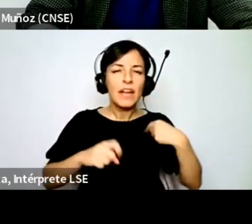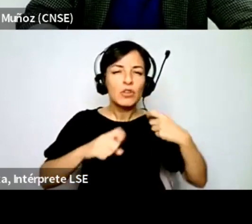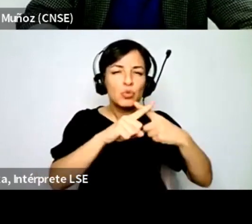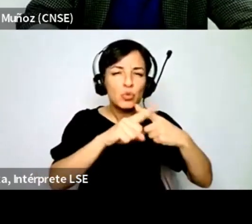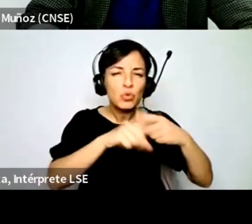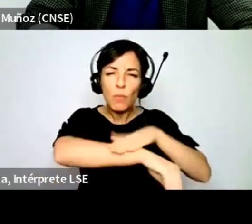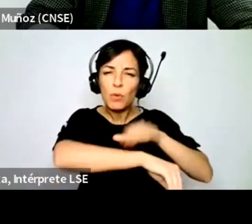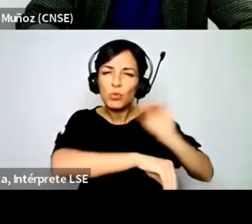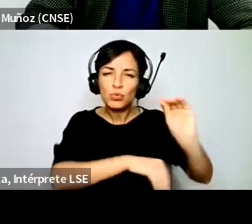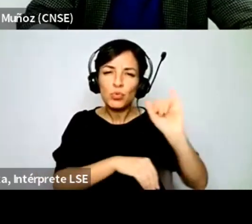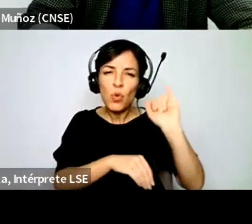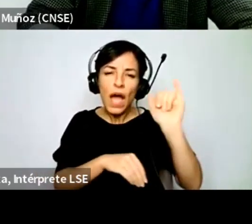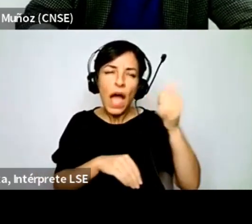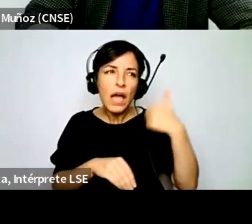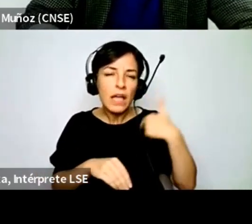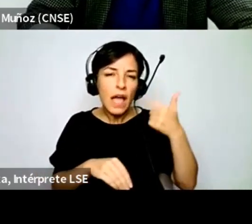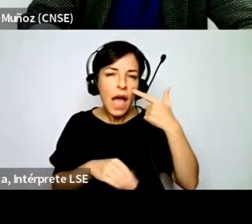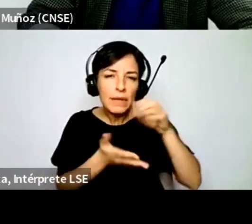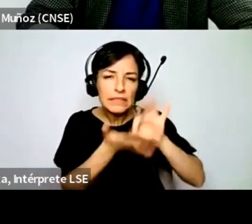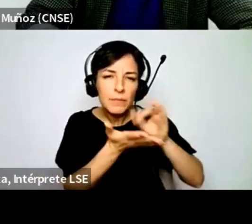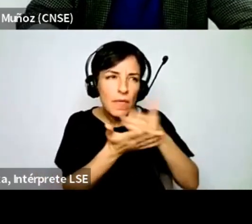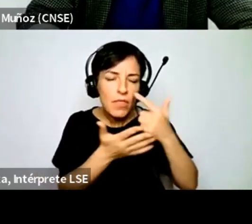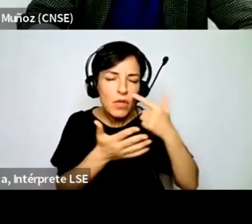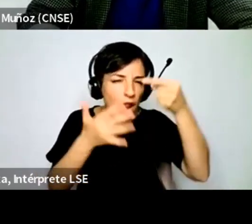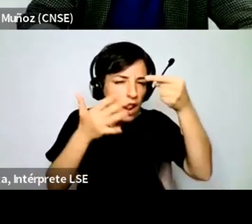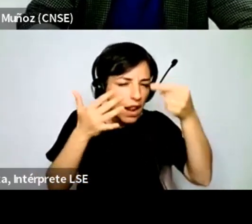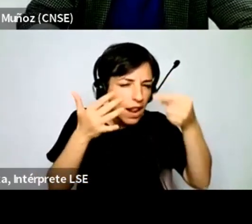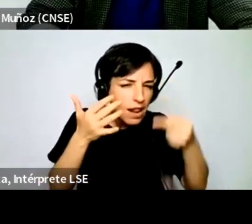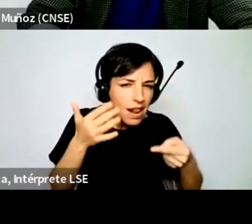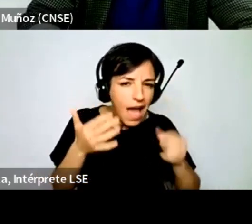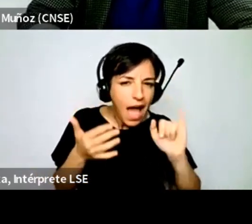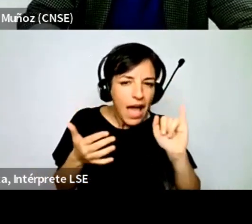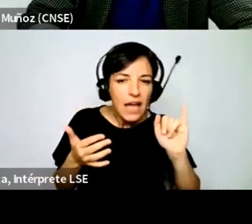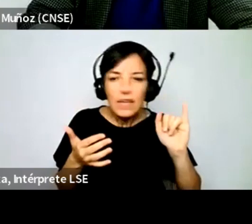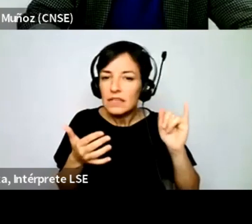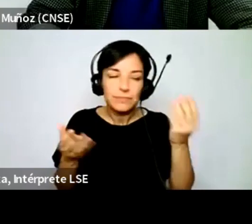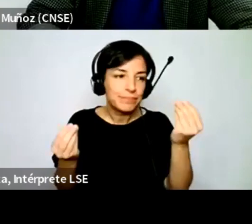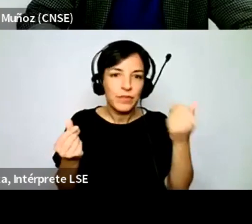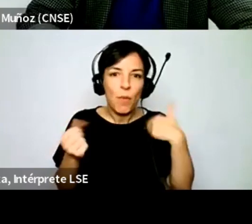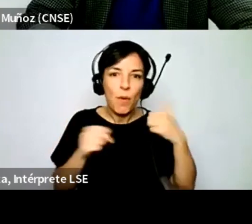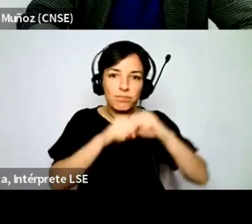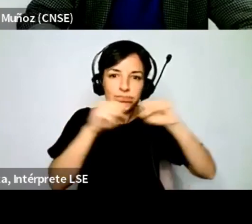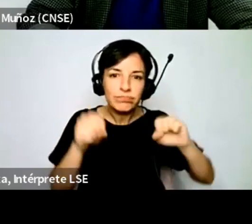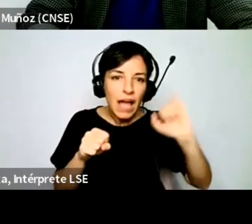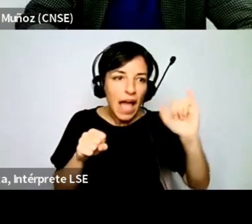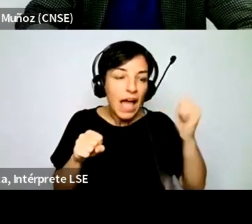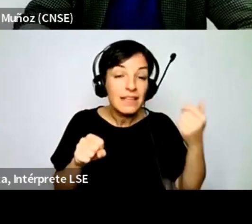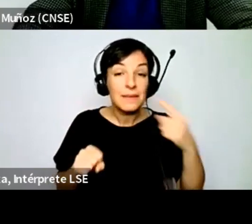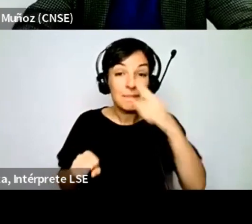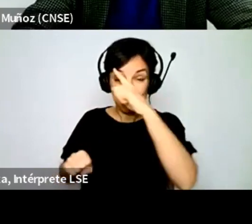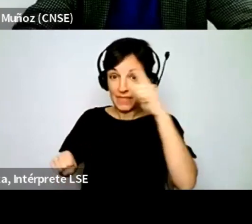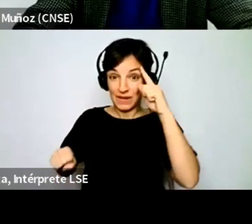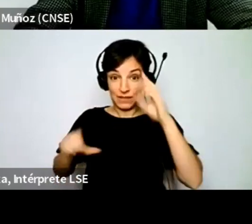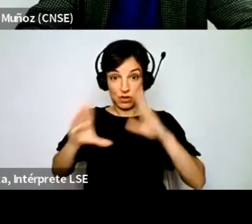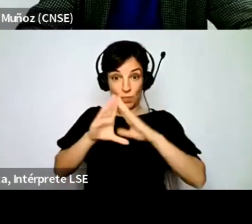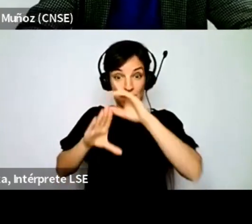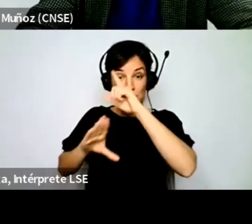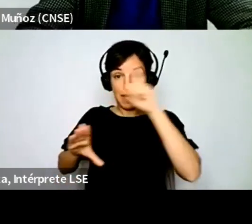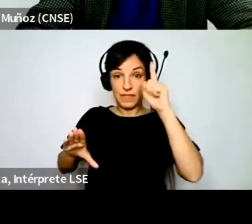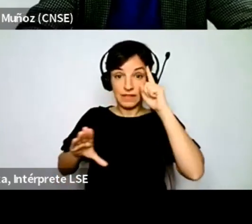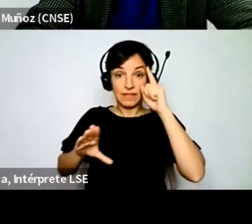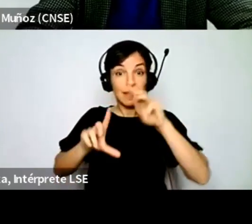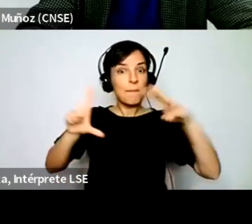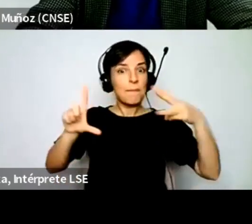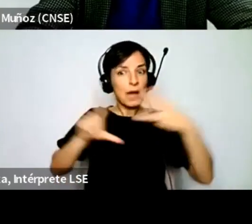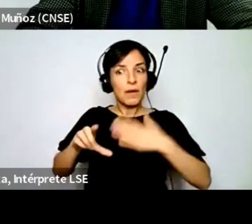tiene este servicio pues ya montado. En Madrid, en la Comunidad de Madrid, te metes en la página